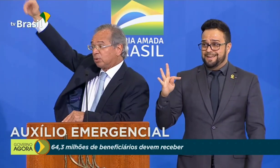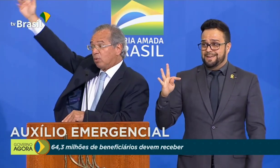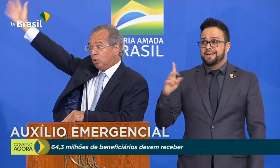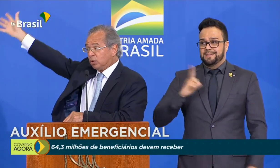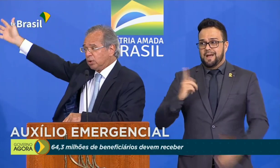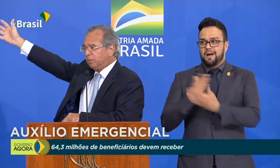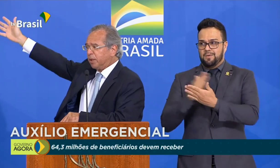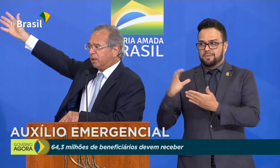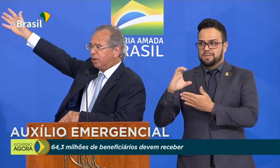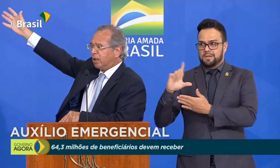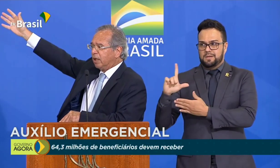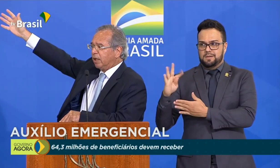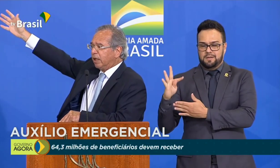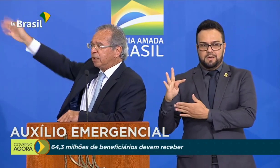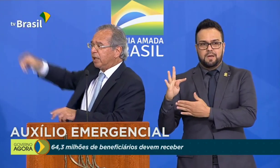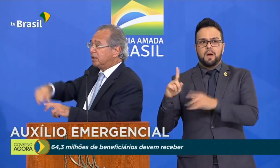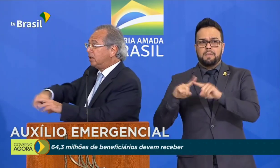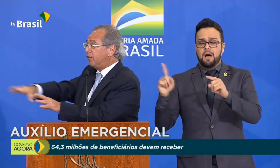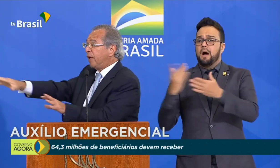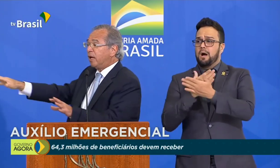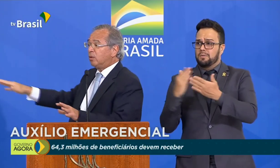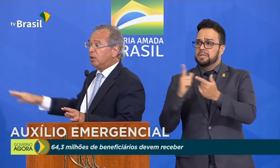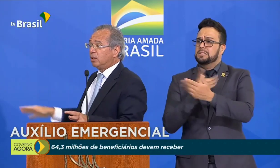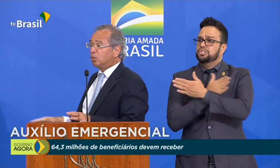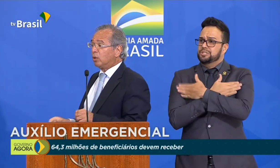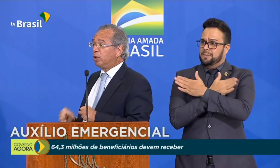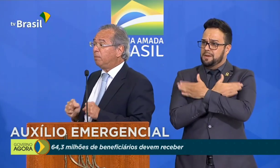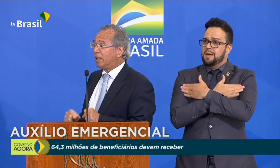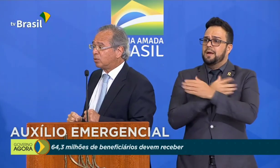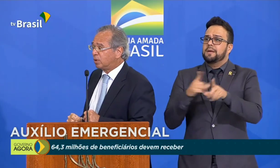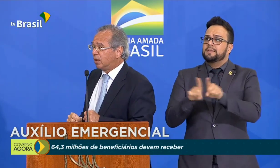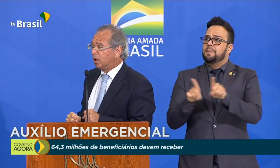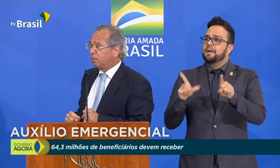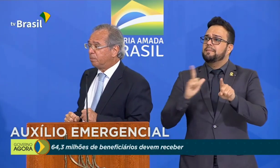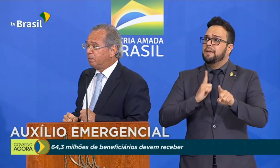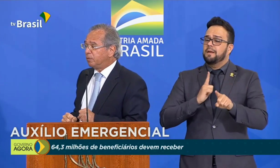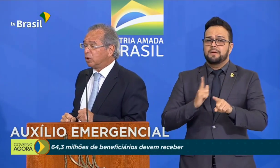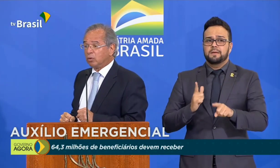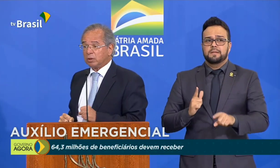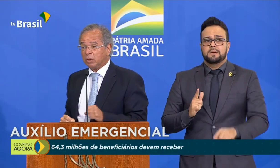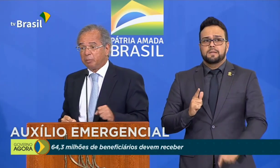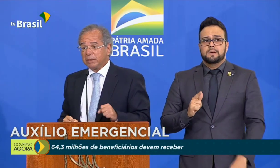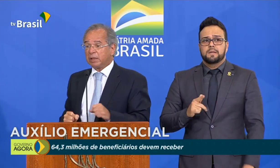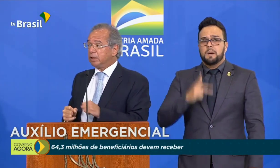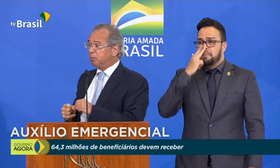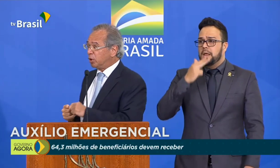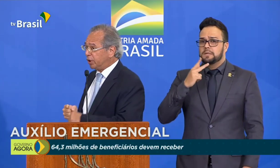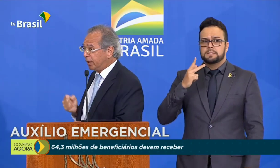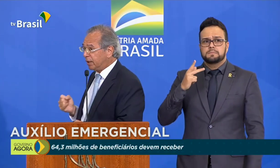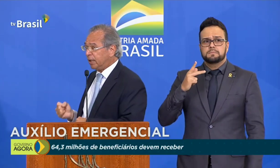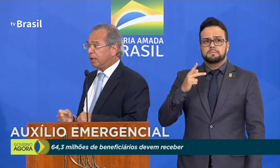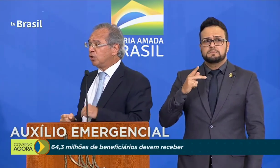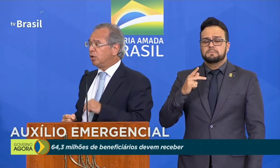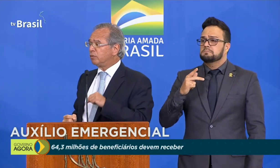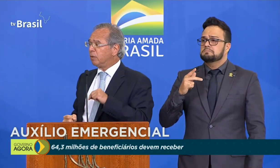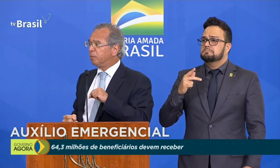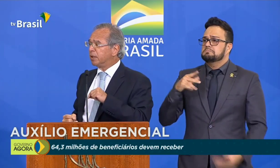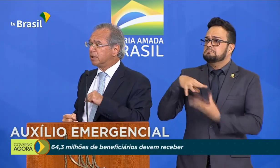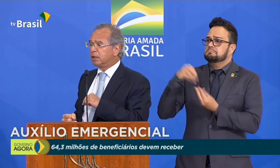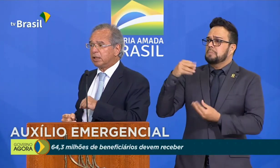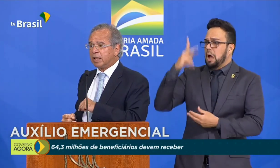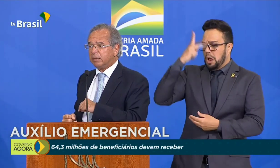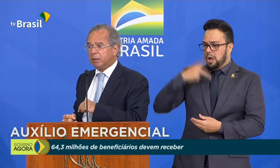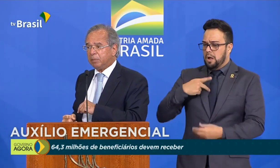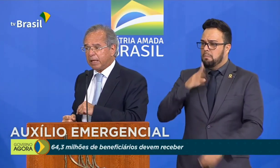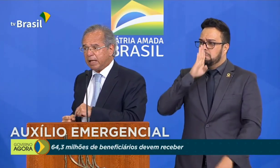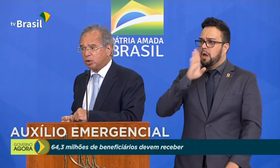alguns, mas com muito desemprego, e tem esse inferno do anonimato. Então, nós estamos pensando em imposto de renda negativo, estamos